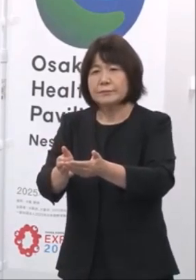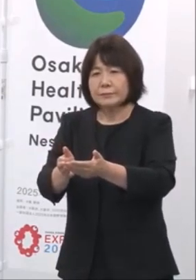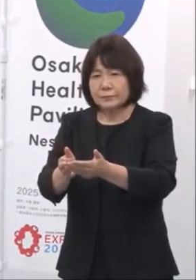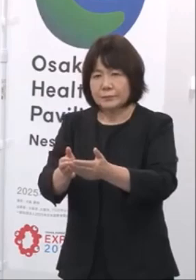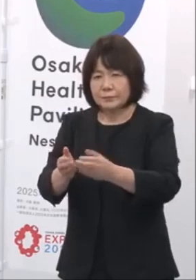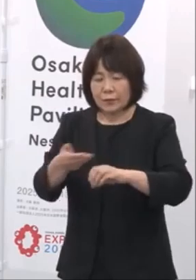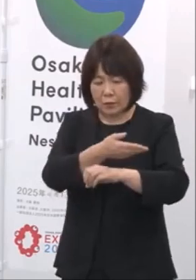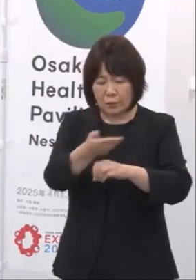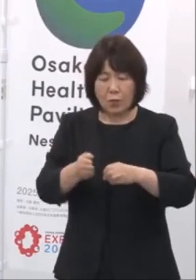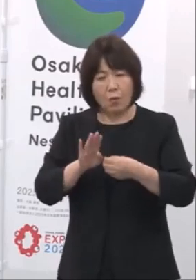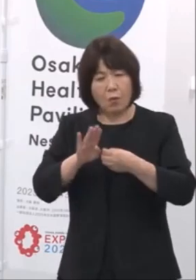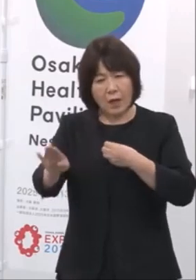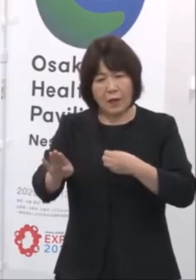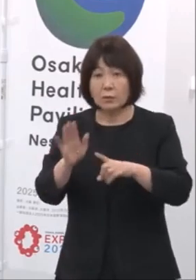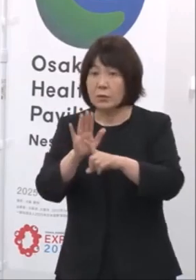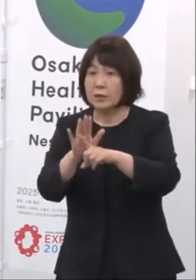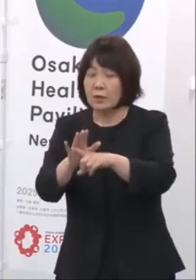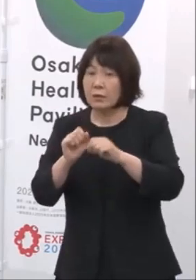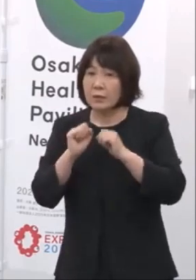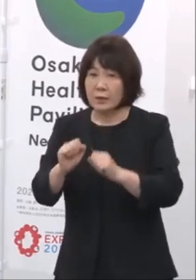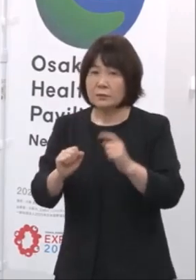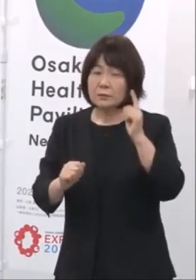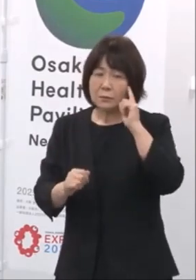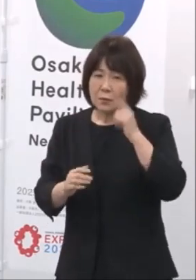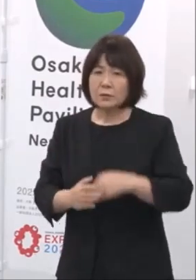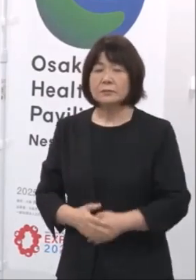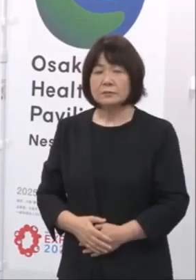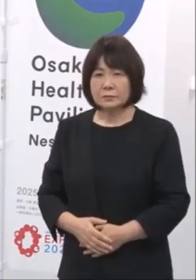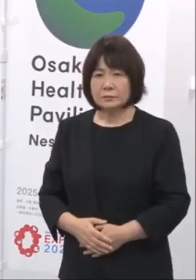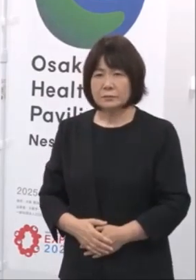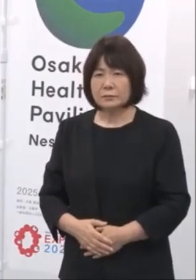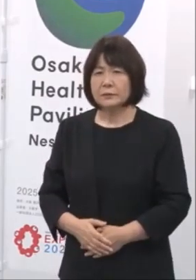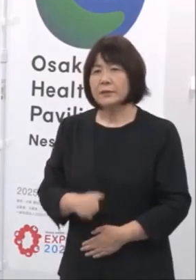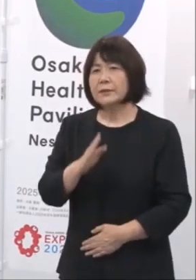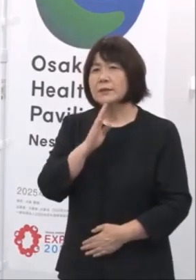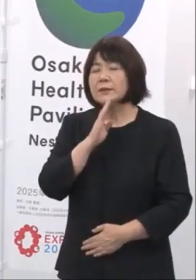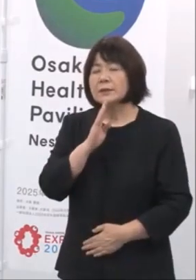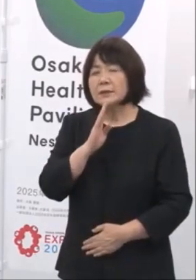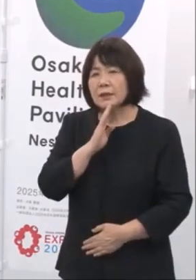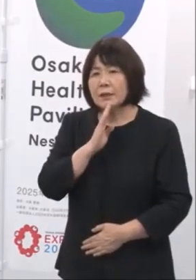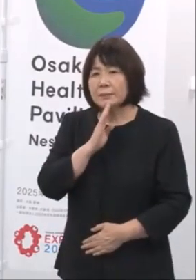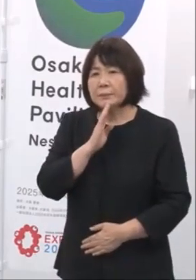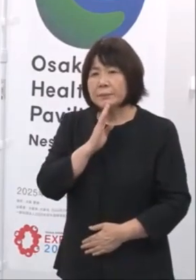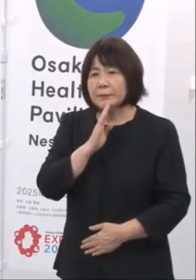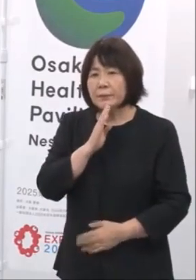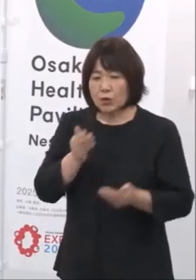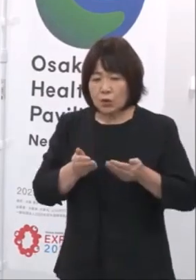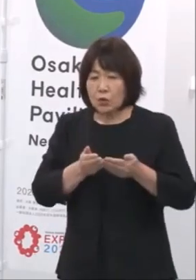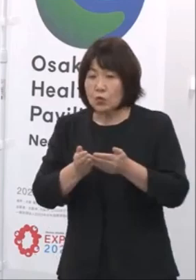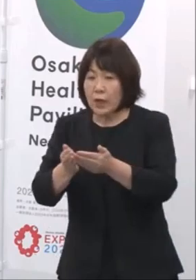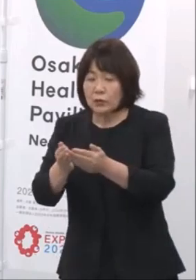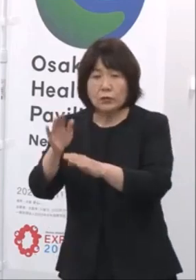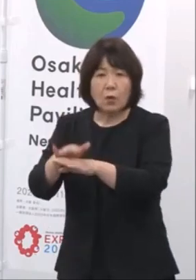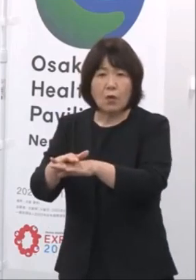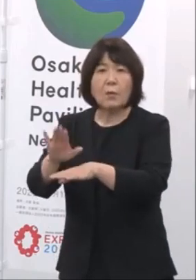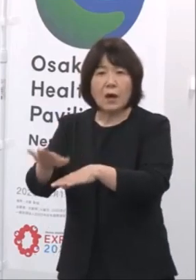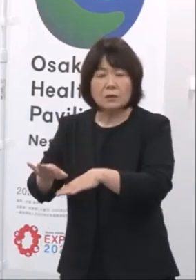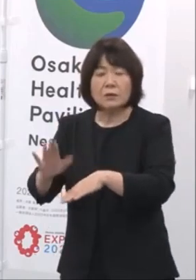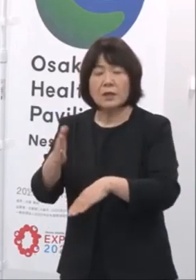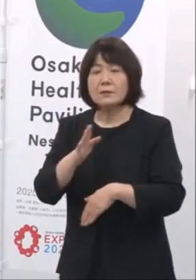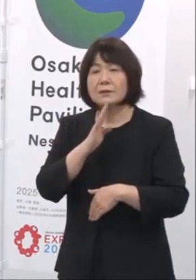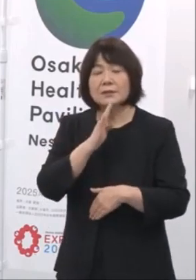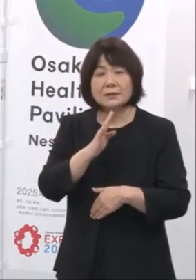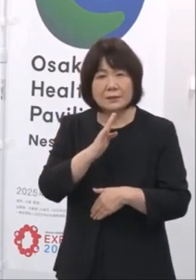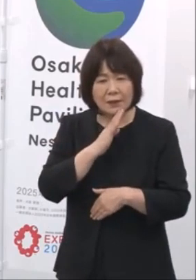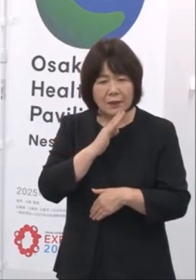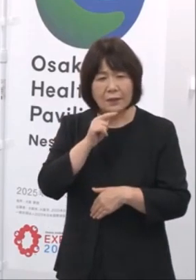への支援ということもやると思います。ただ現実的にはやはり、その船という方法もありますけど、現実的にはやっぱ